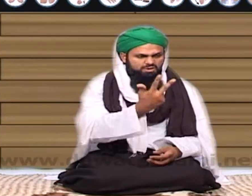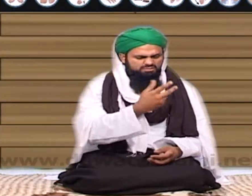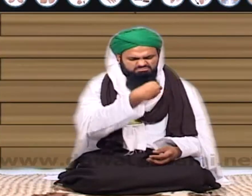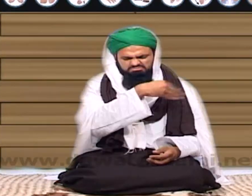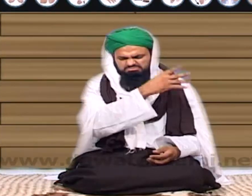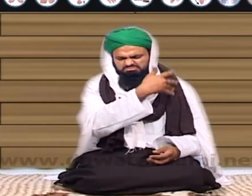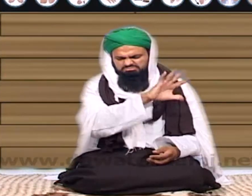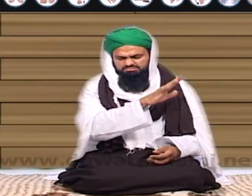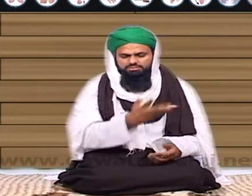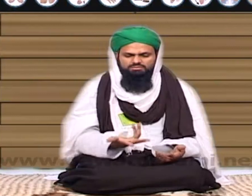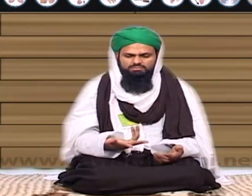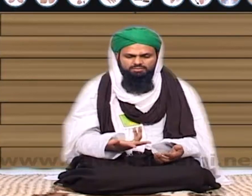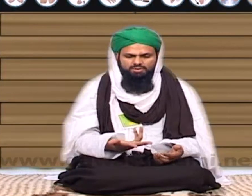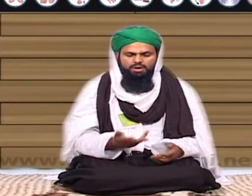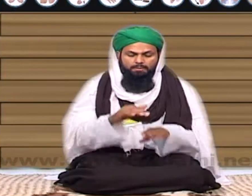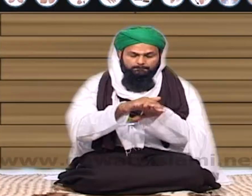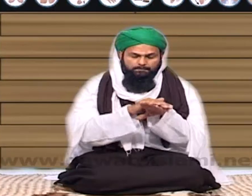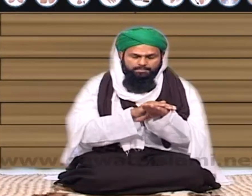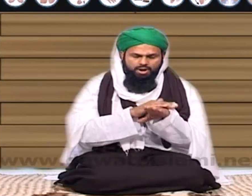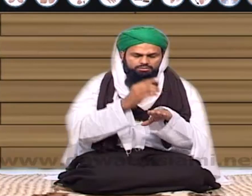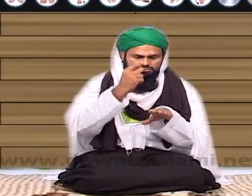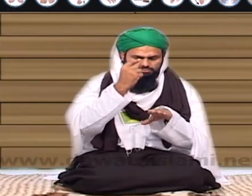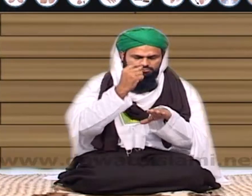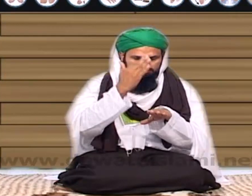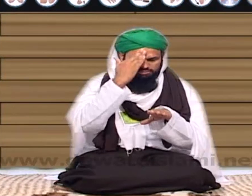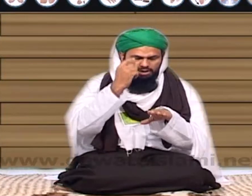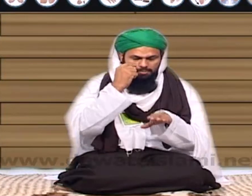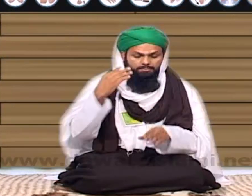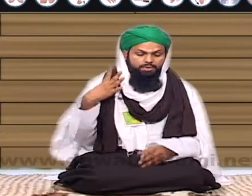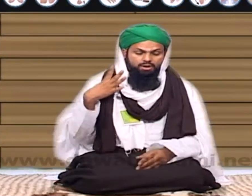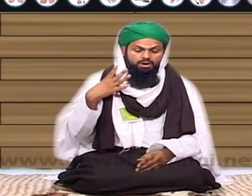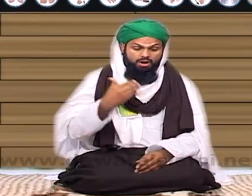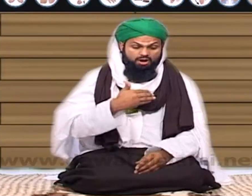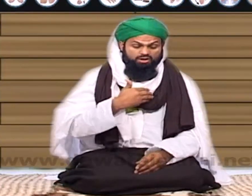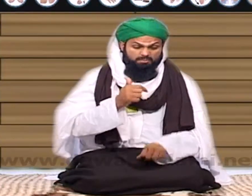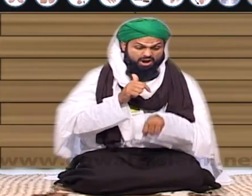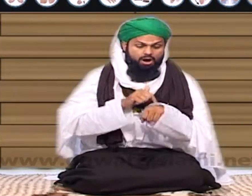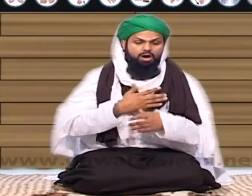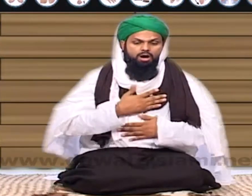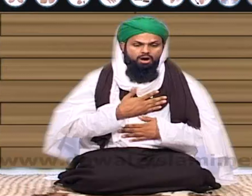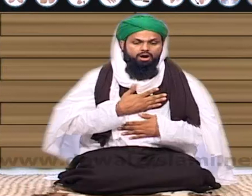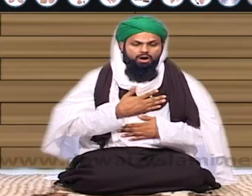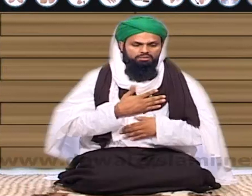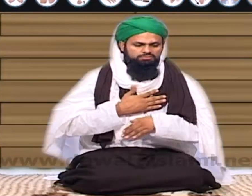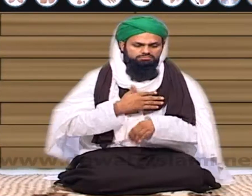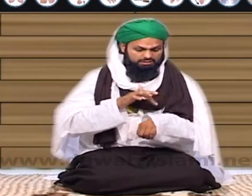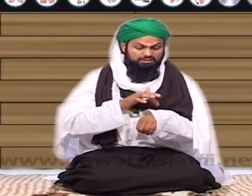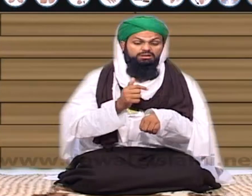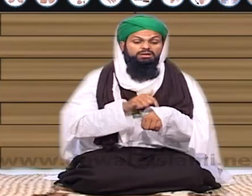نہیں. تو میرے پیارے اسلامی بھائیوں, ہم نہیں جانتے کہ ہماری زندگی کتنی ہے, کیا پتا